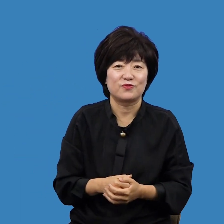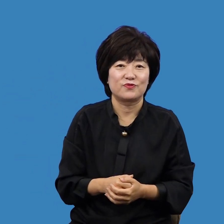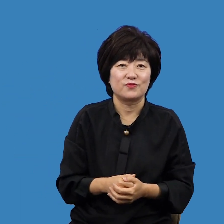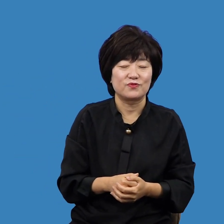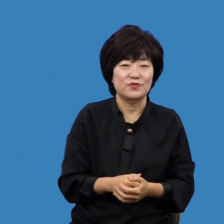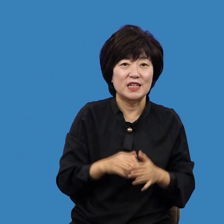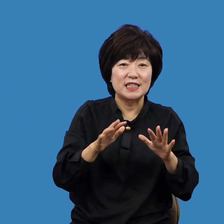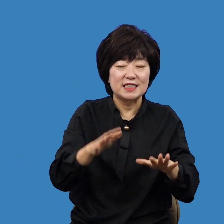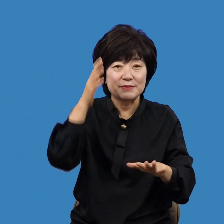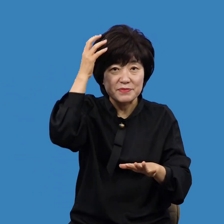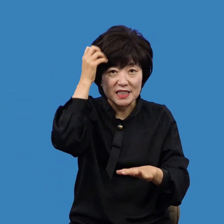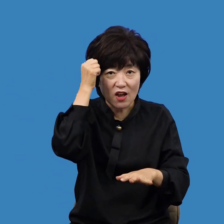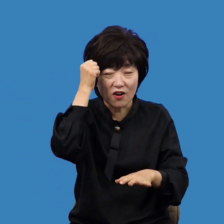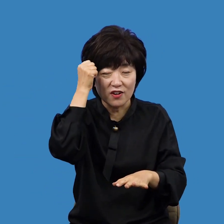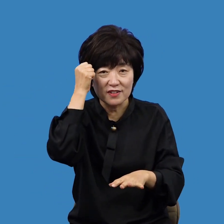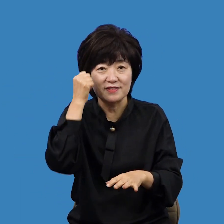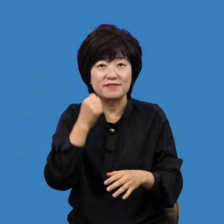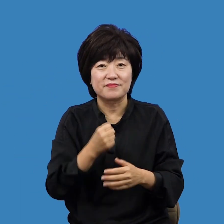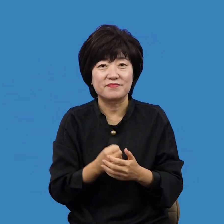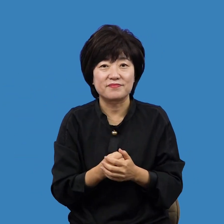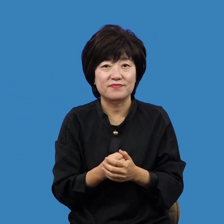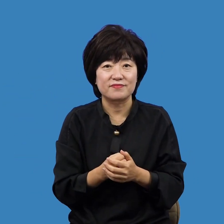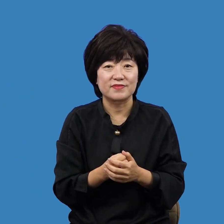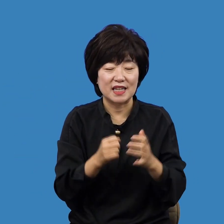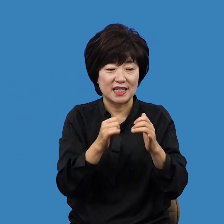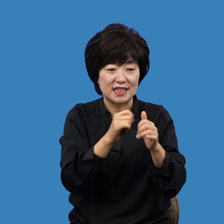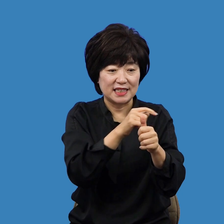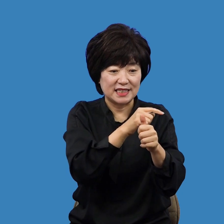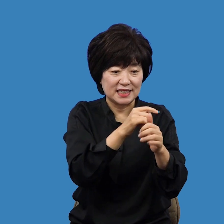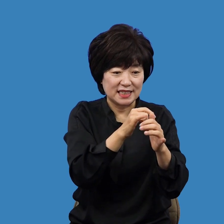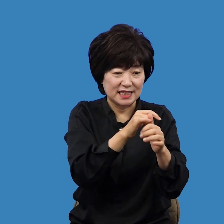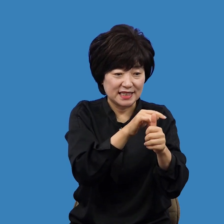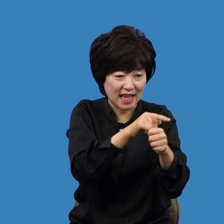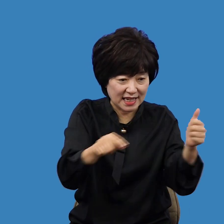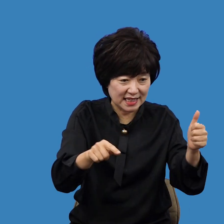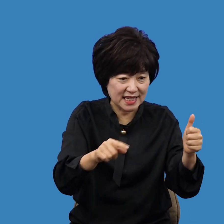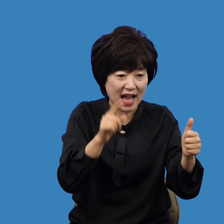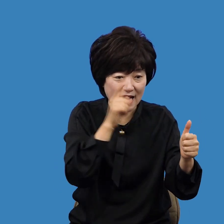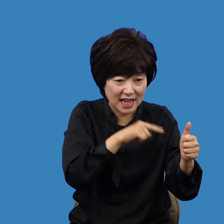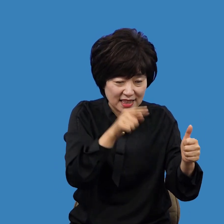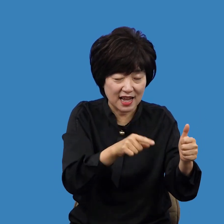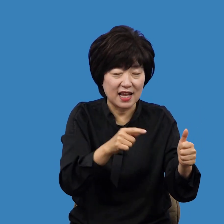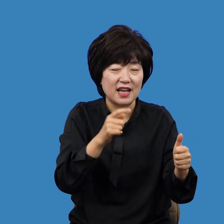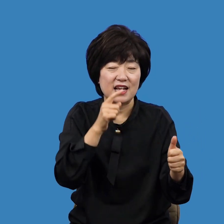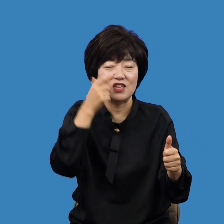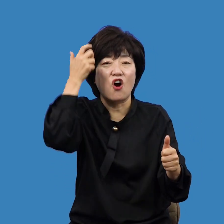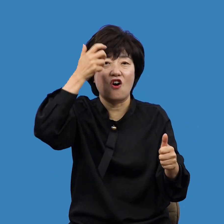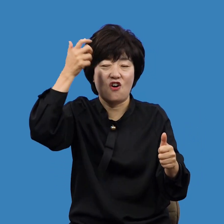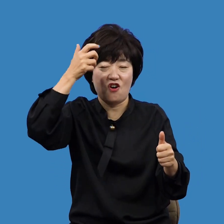자, 이건 기억하십시오. 살인이 악하다고 하는 판단의 기준은 영에서 온 것입니다.